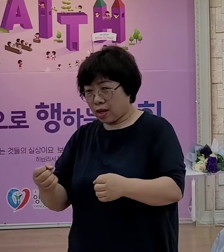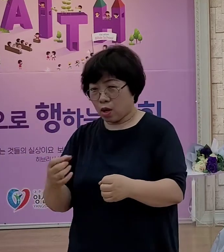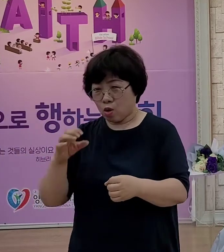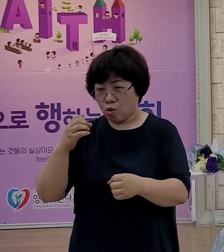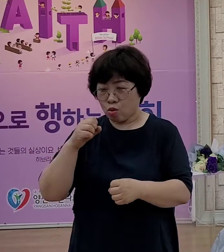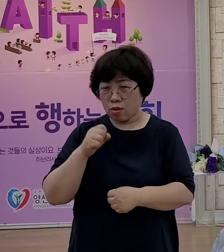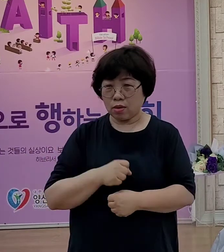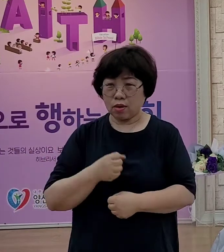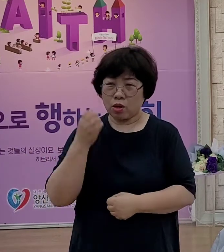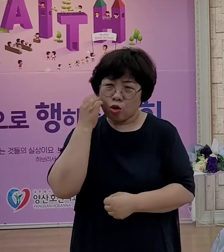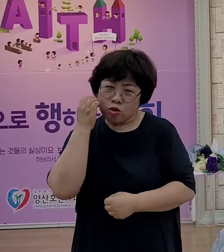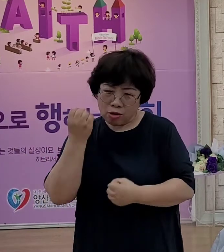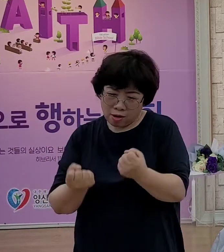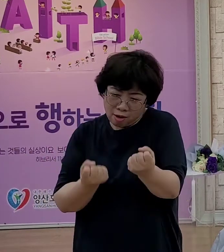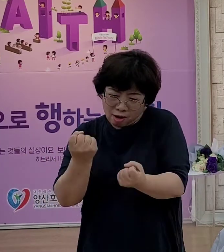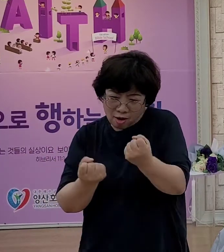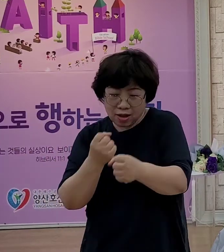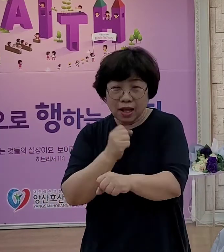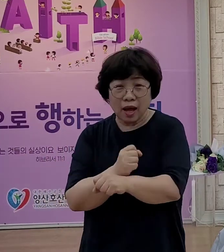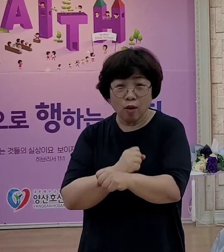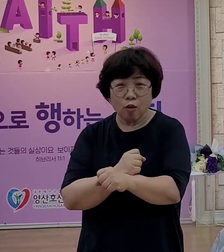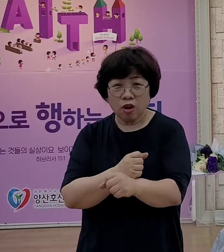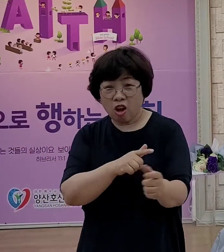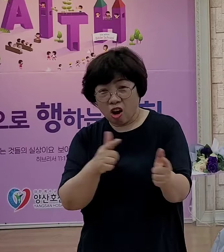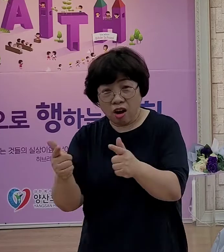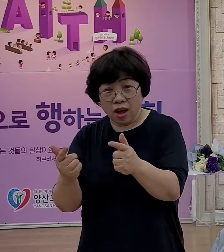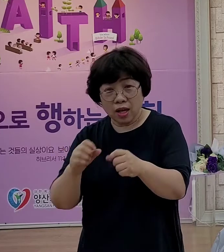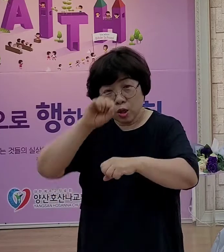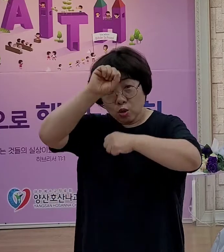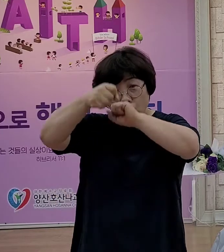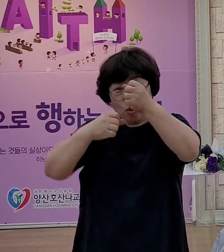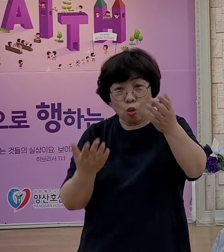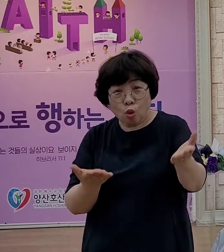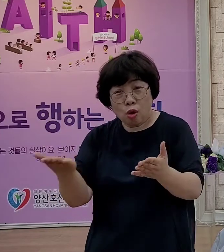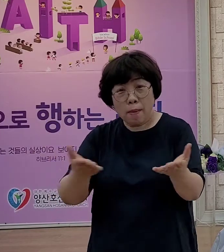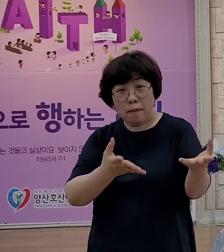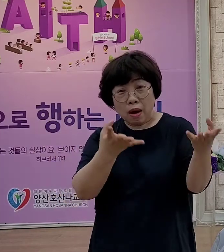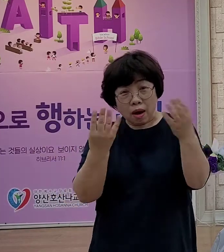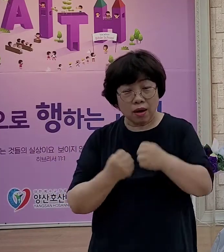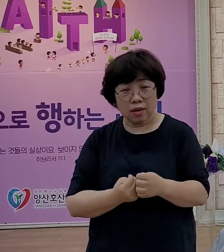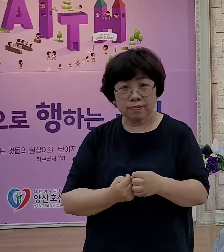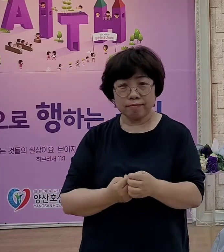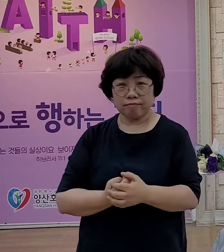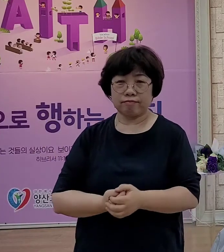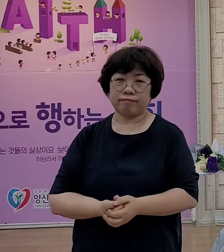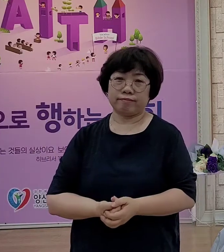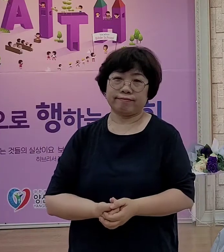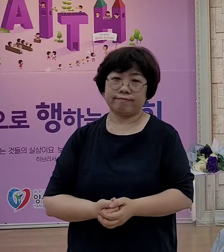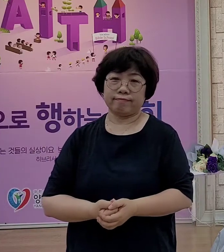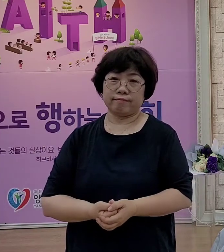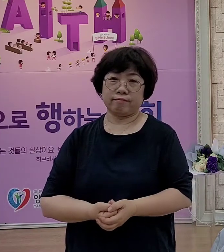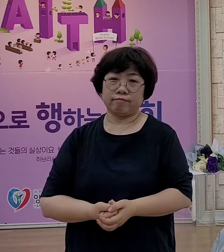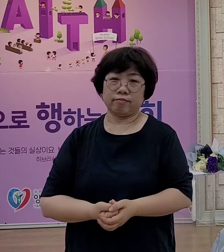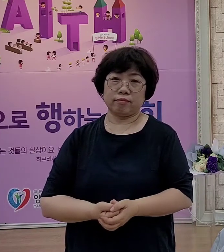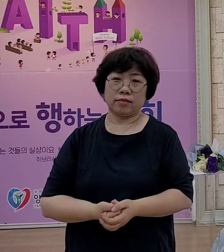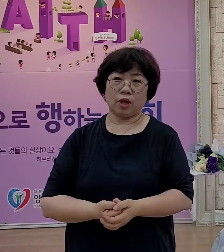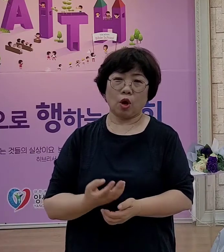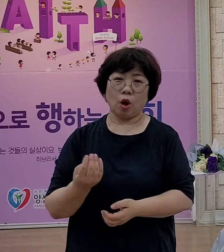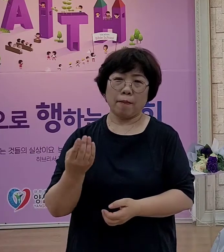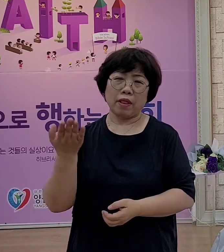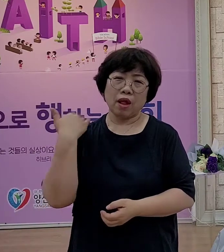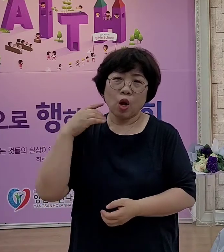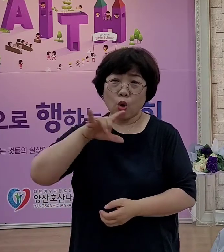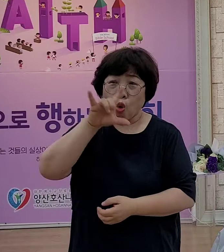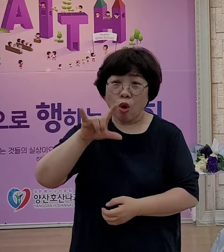막 참 그런 걸 신기하게 봤는데, 저는 얼마 전에 코로나 오기 전에 돌고래